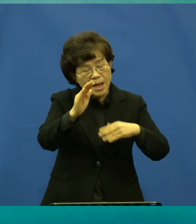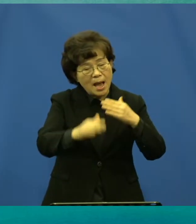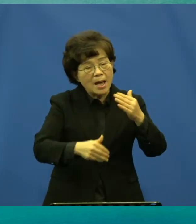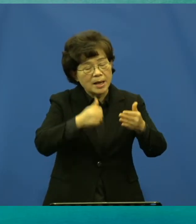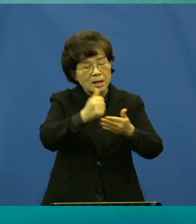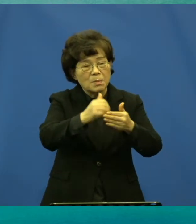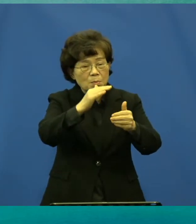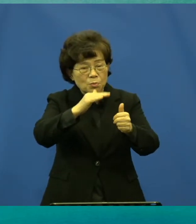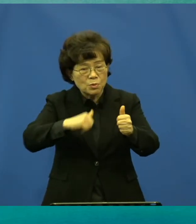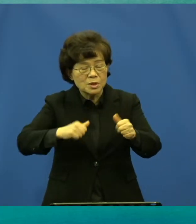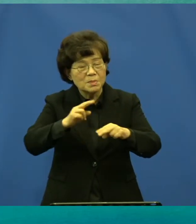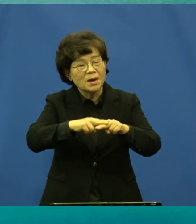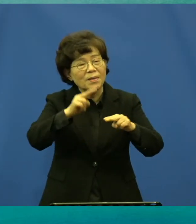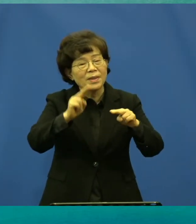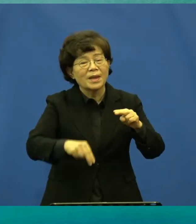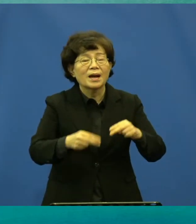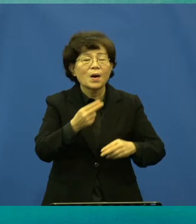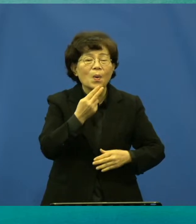없습니다.